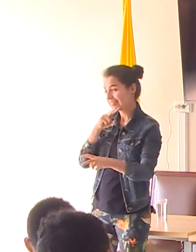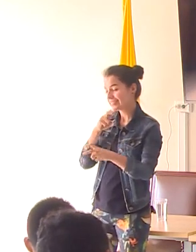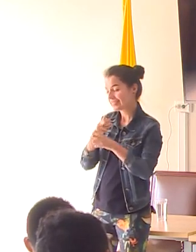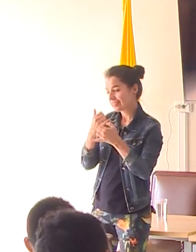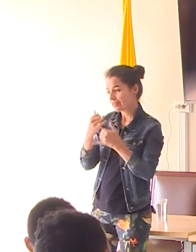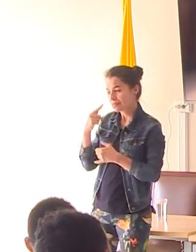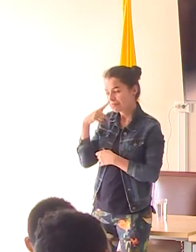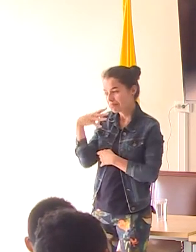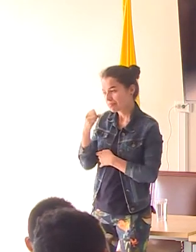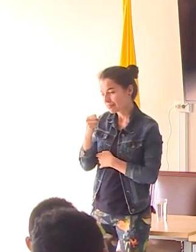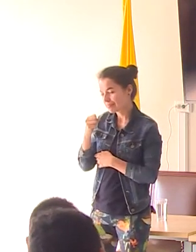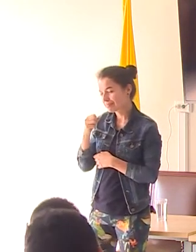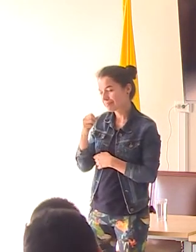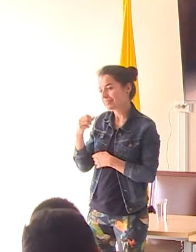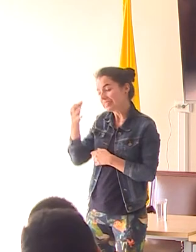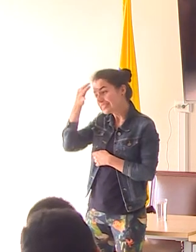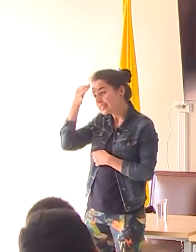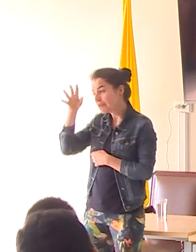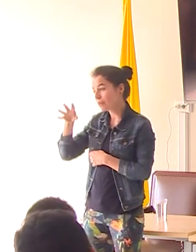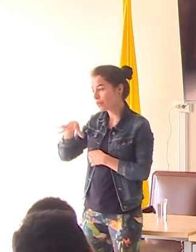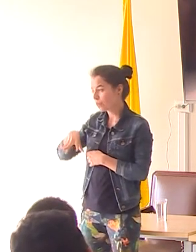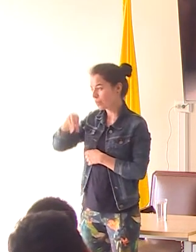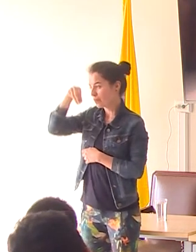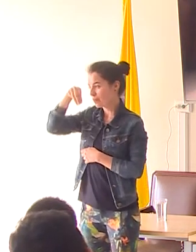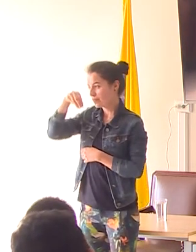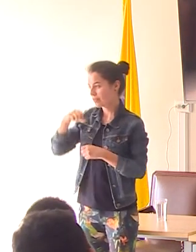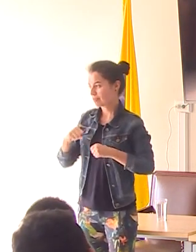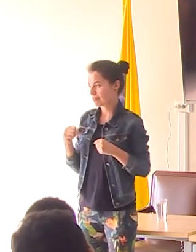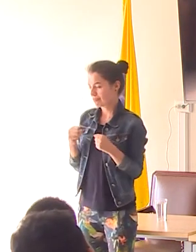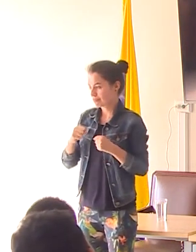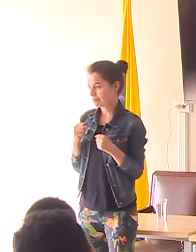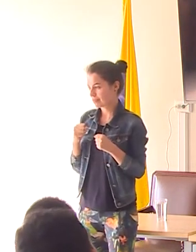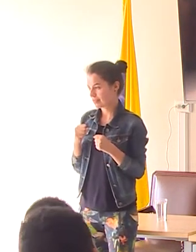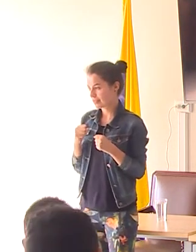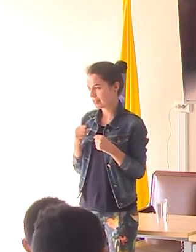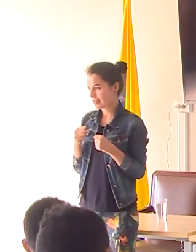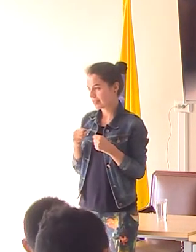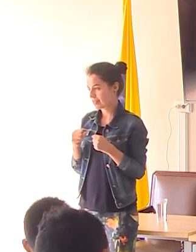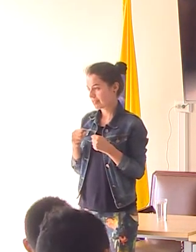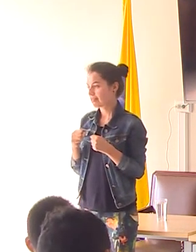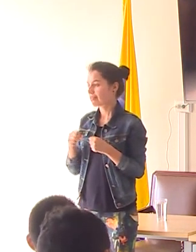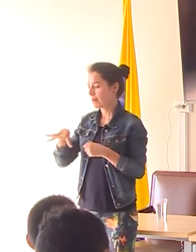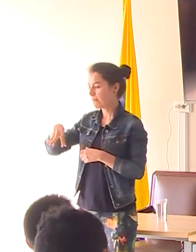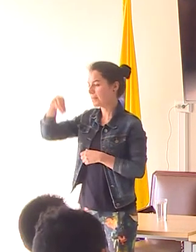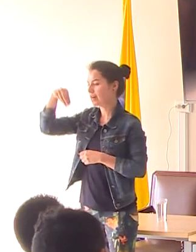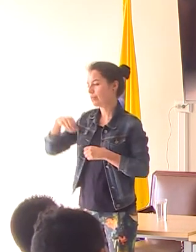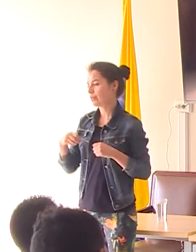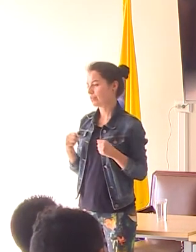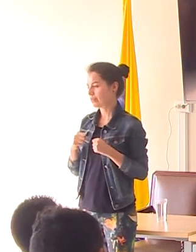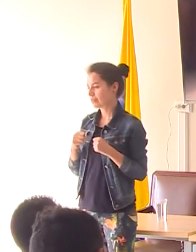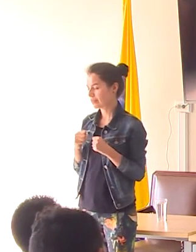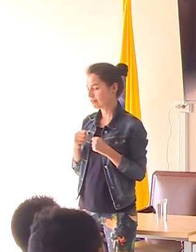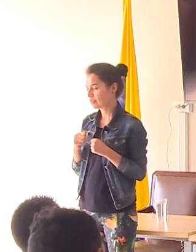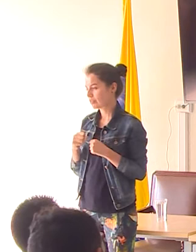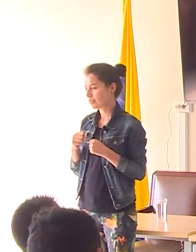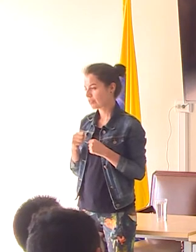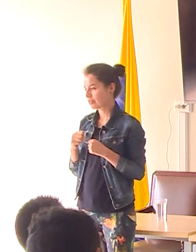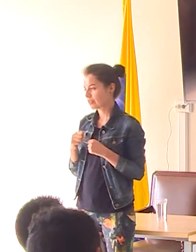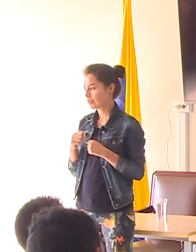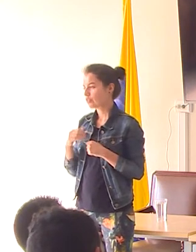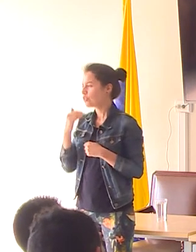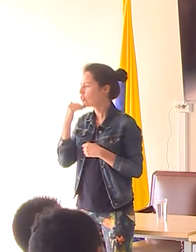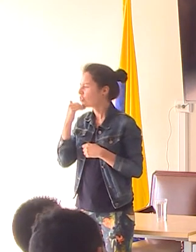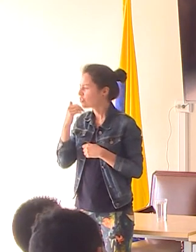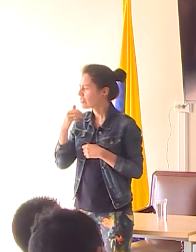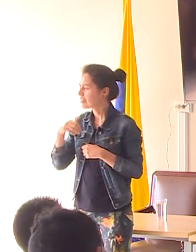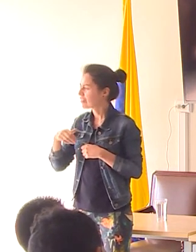eventualmente en los páramos en el territorio lo encontramos en otras partes y de pronto no sé si en algunos humedales pero